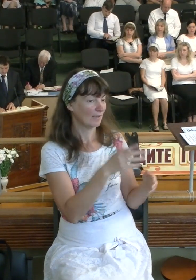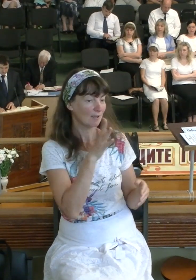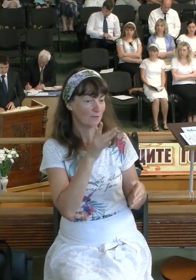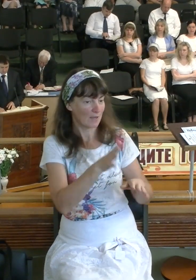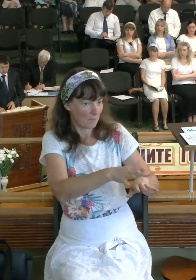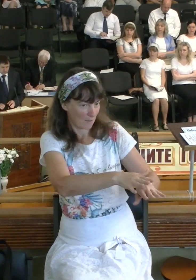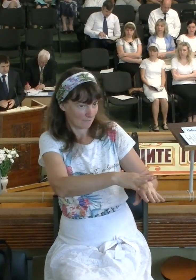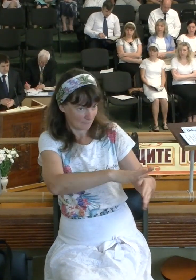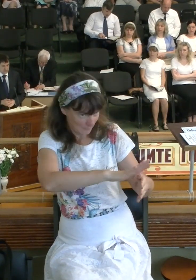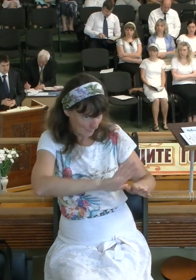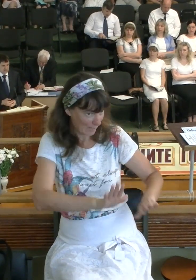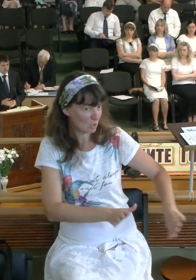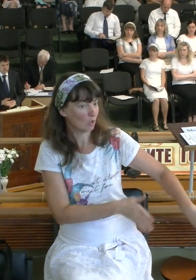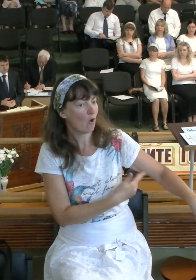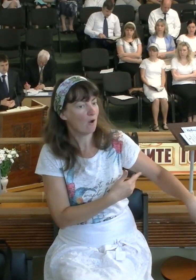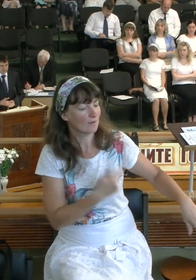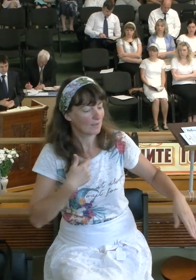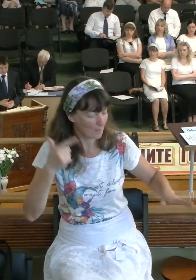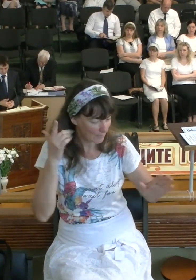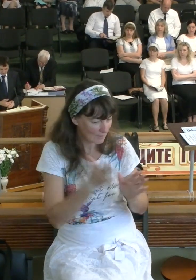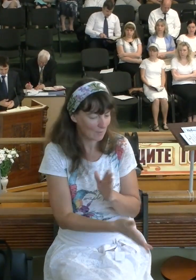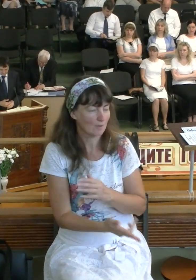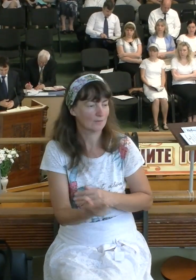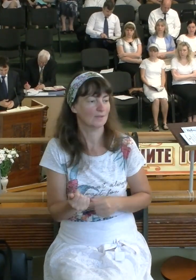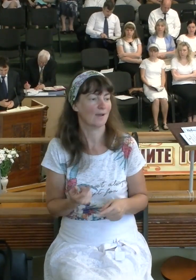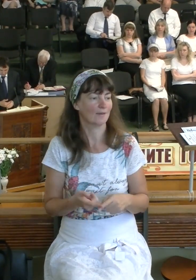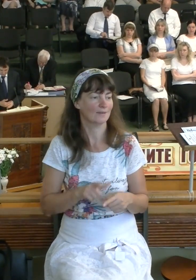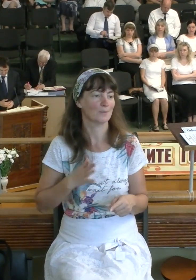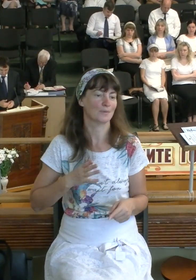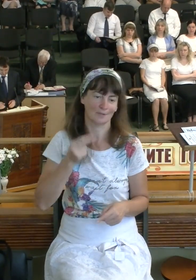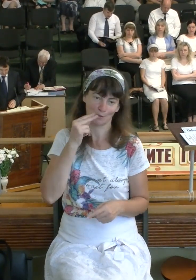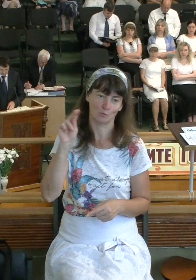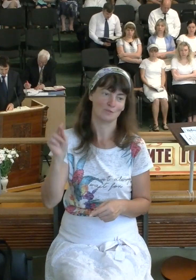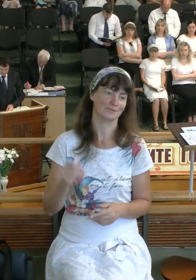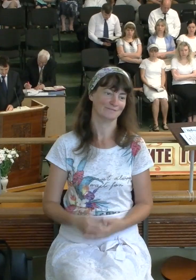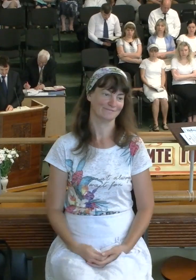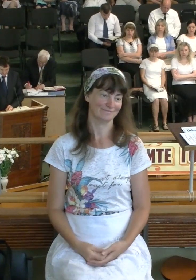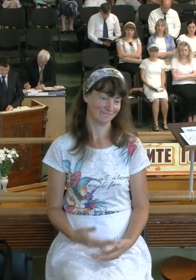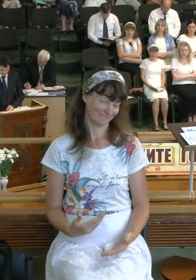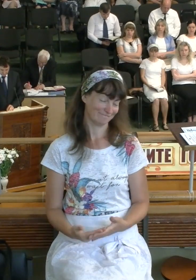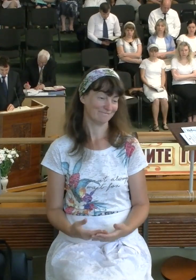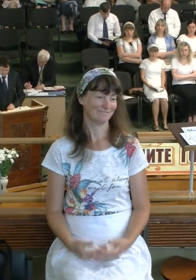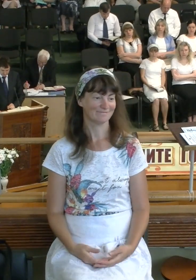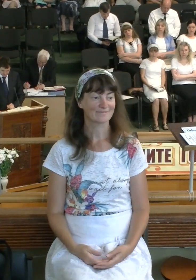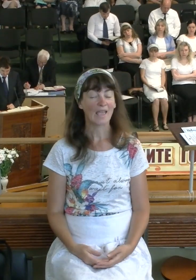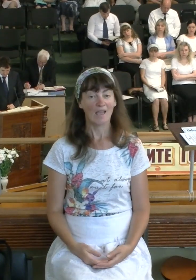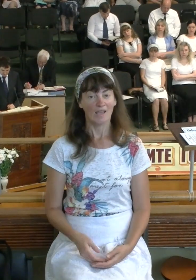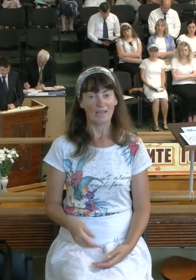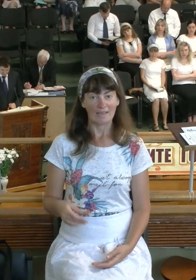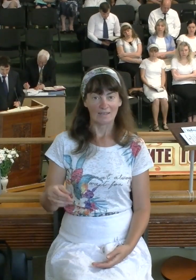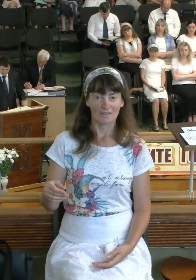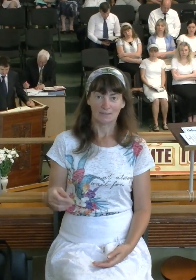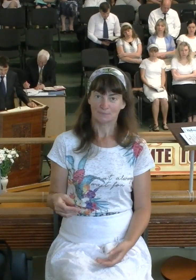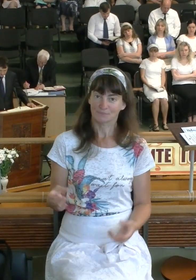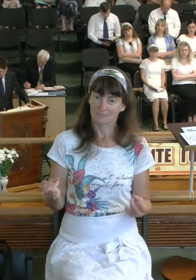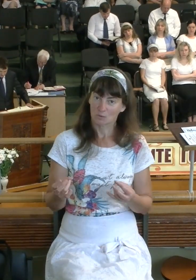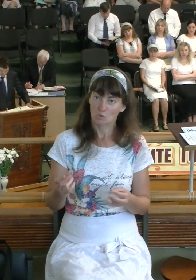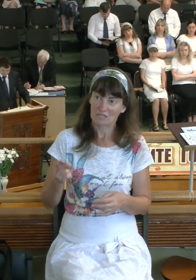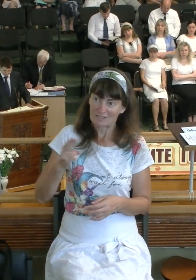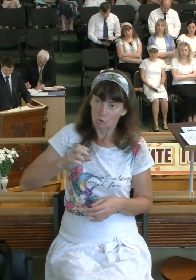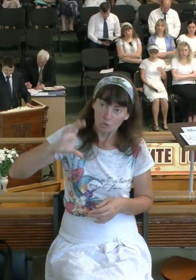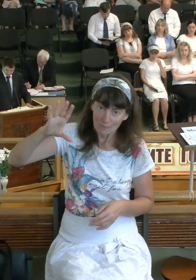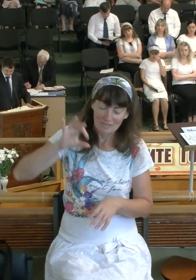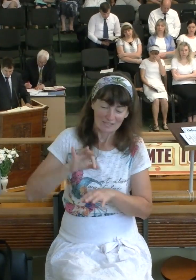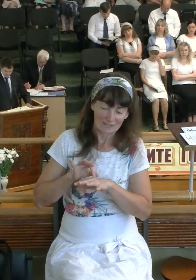нужно понимать, что нам очень важно водительство Духом Святым, чтобы все эти решения наши были правильные, чтобы наши решения, наши